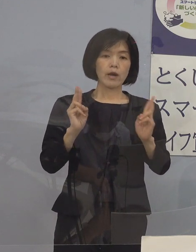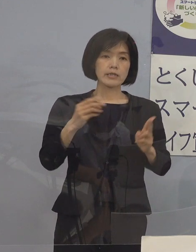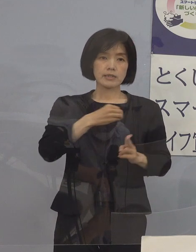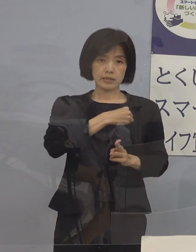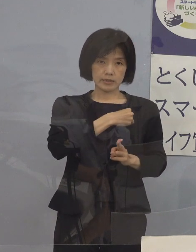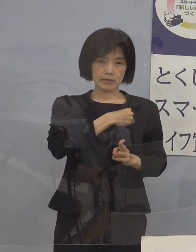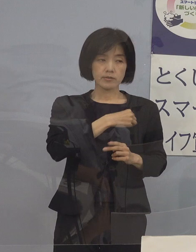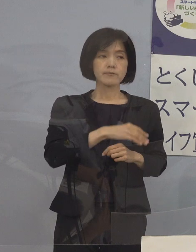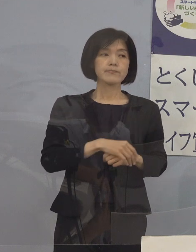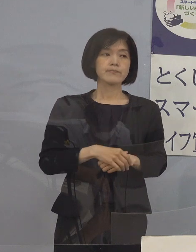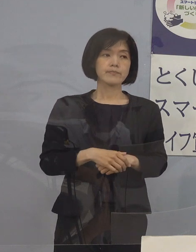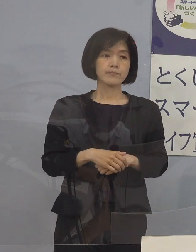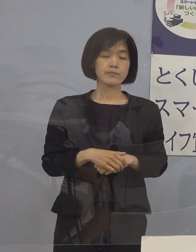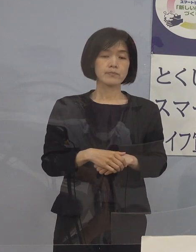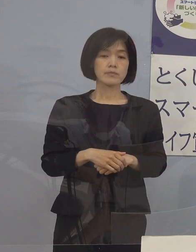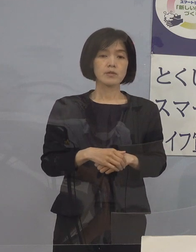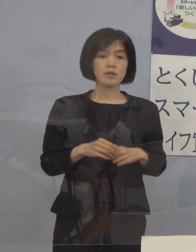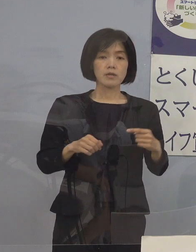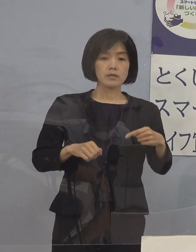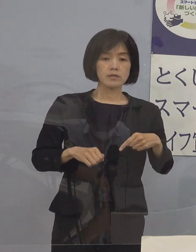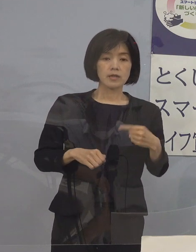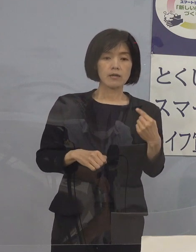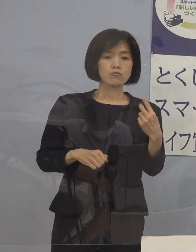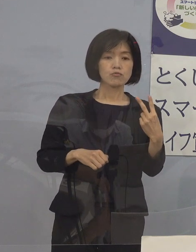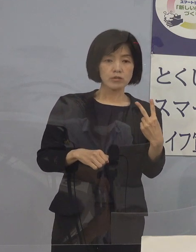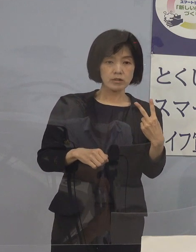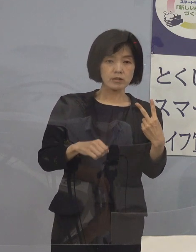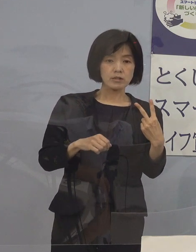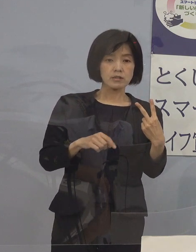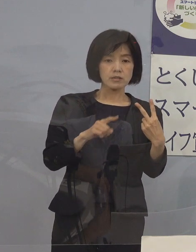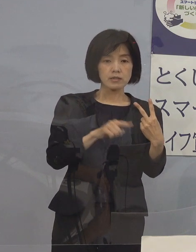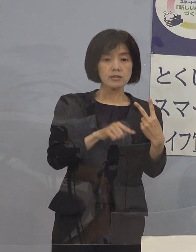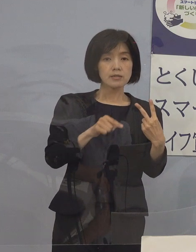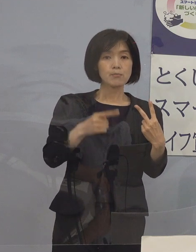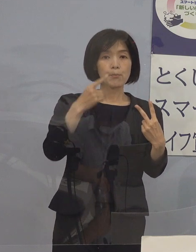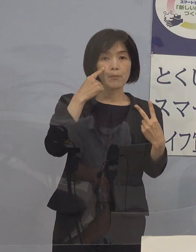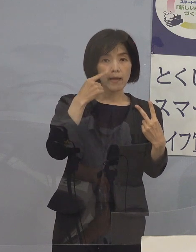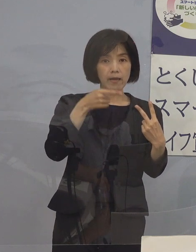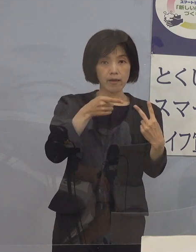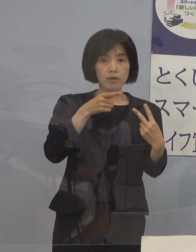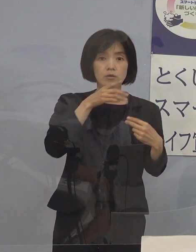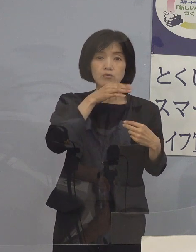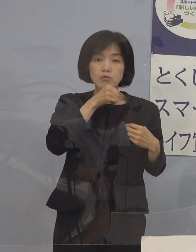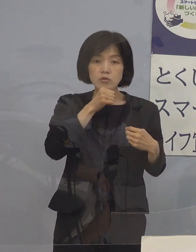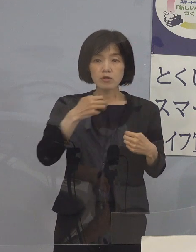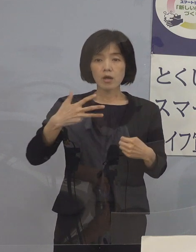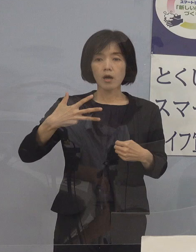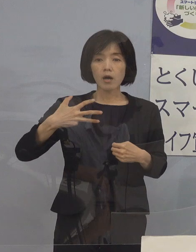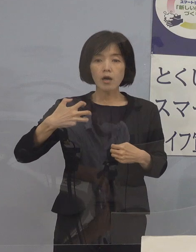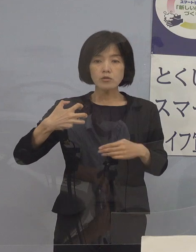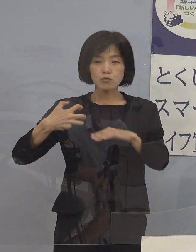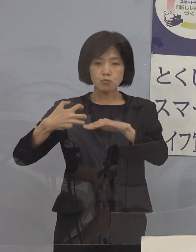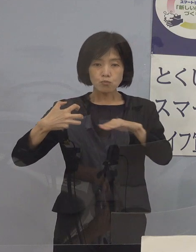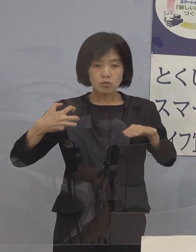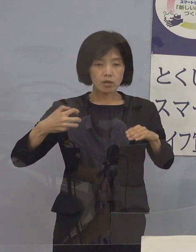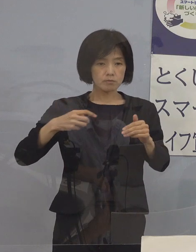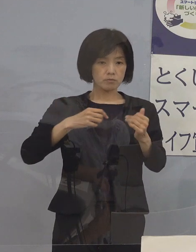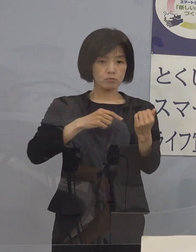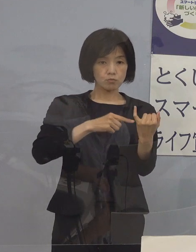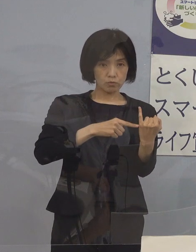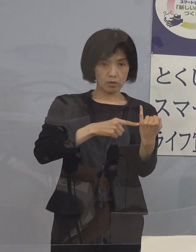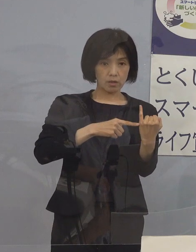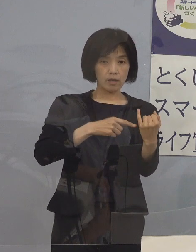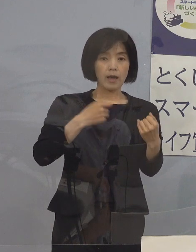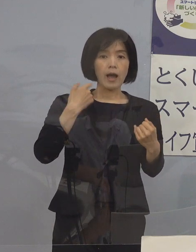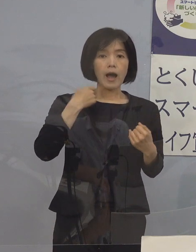であります。102例目の感染者、年代は80代女性、